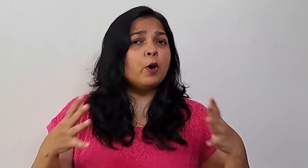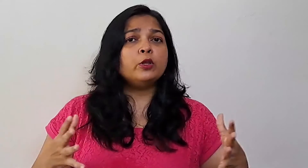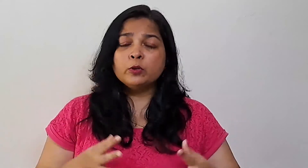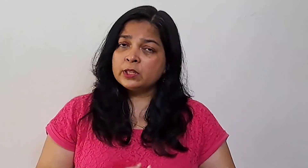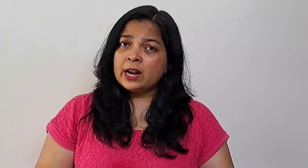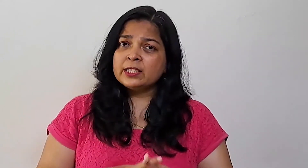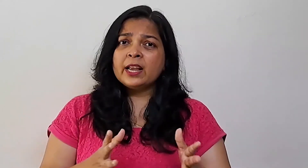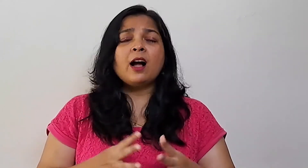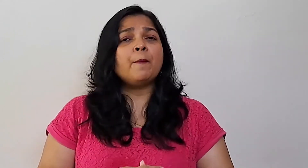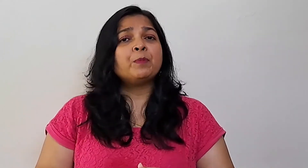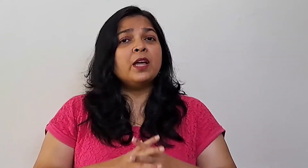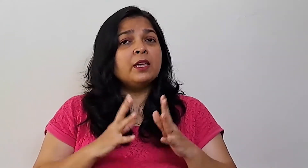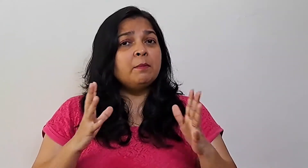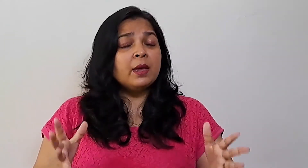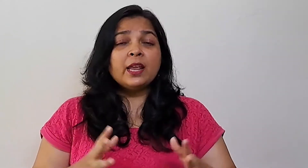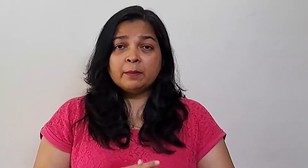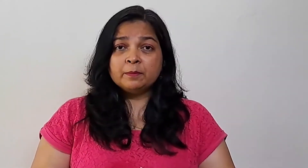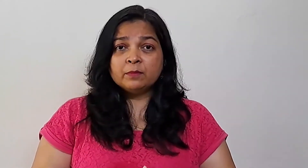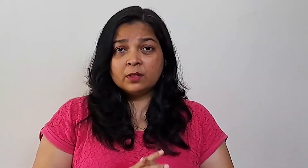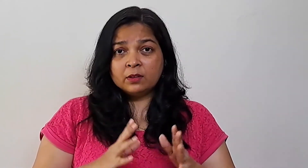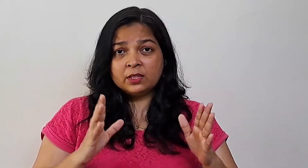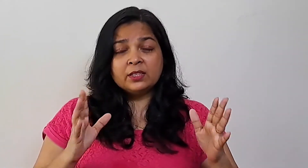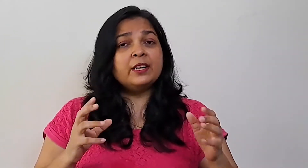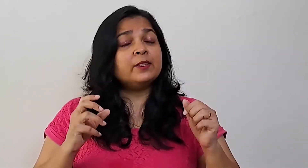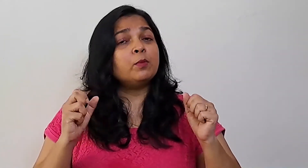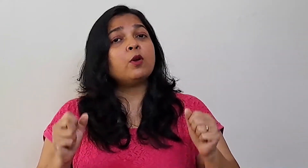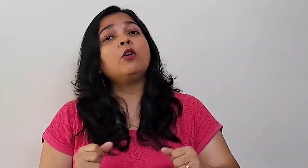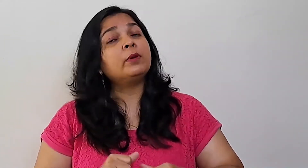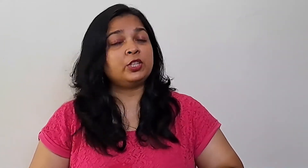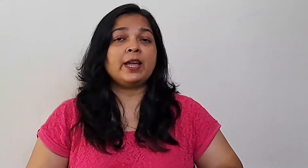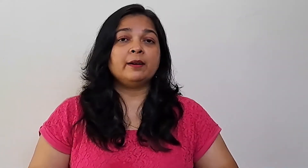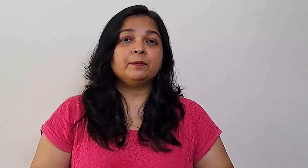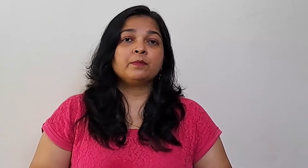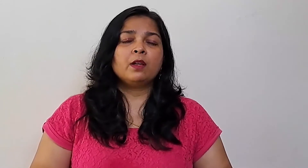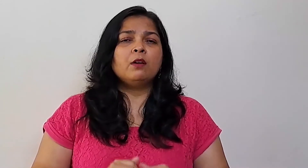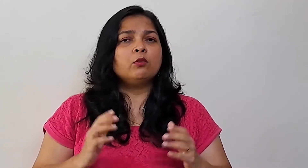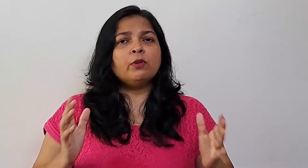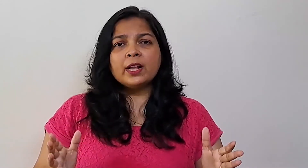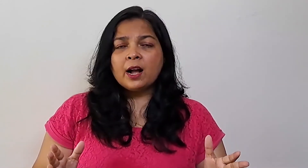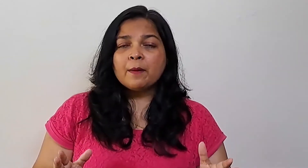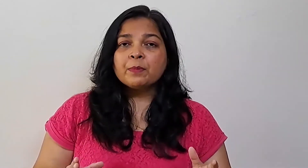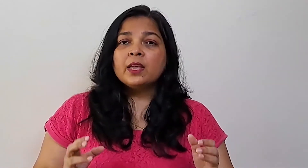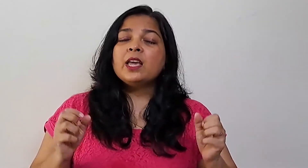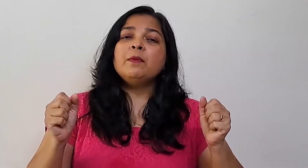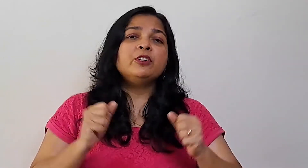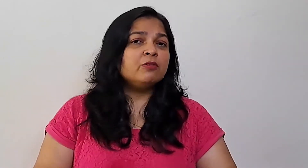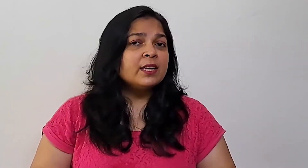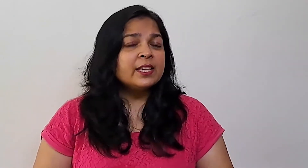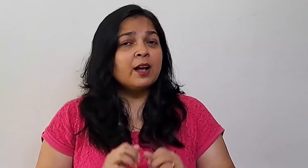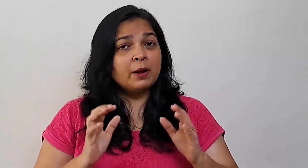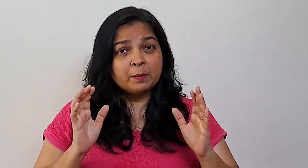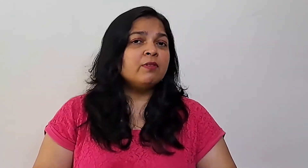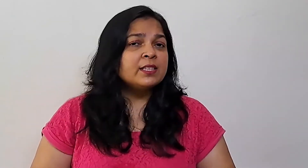राजा नूं बहुत गुस्सा आया। राजा ने कहा कि मेरे इस दंड तो तुहानूं कौन बचावेगा। उन्होंने कहा कि